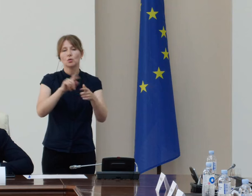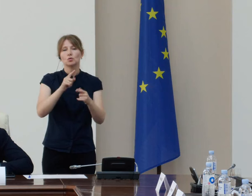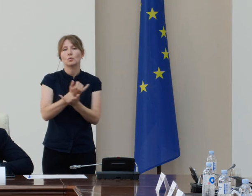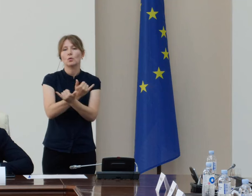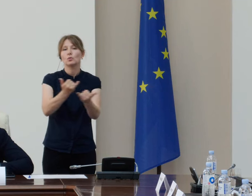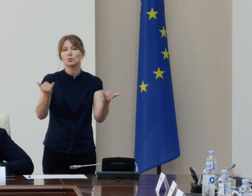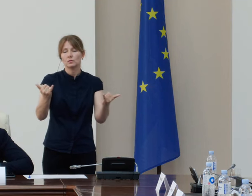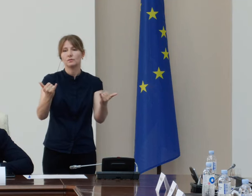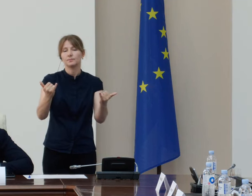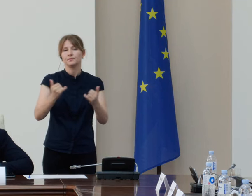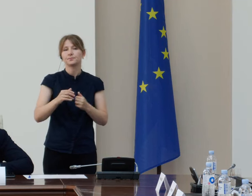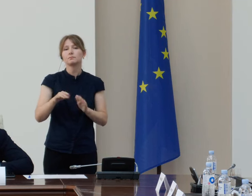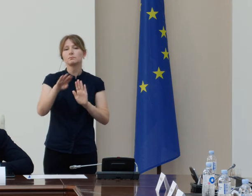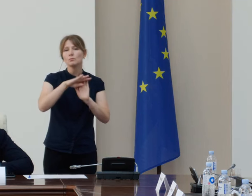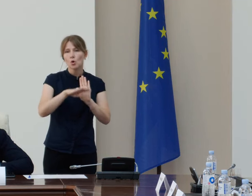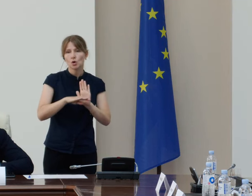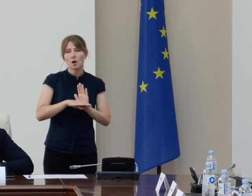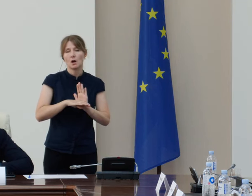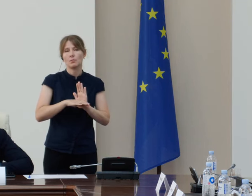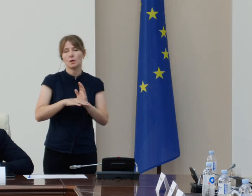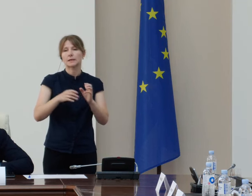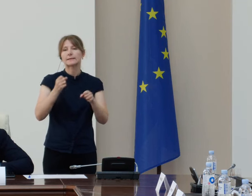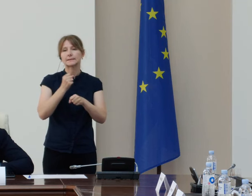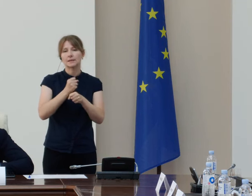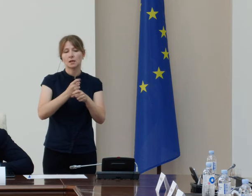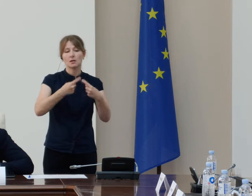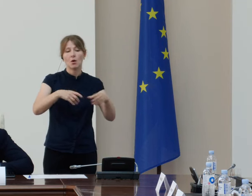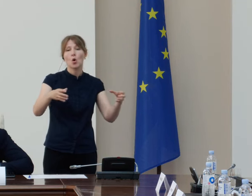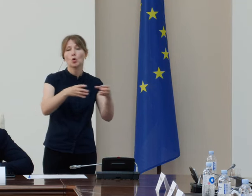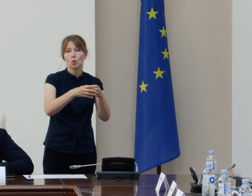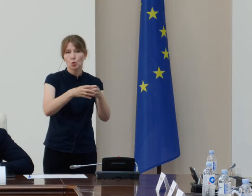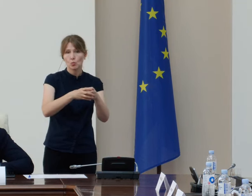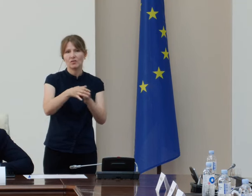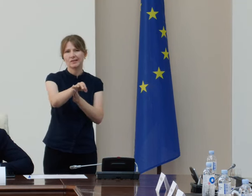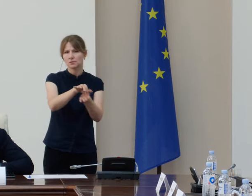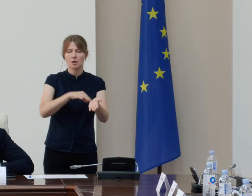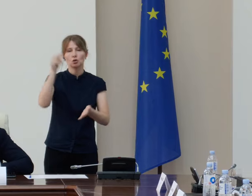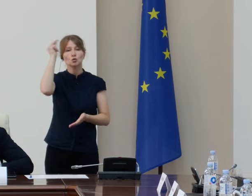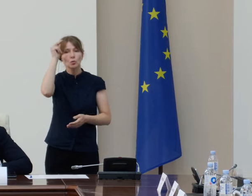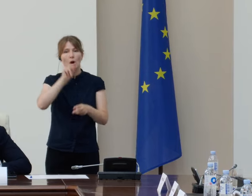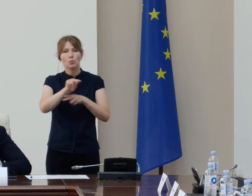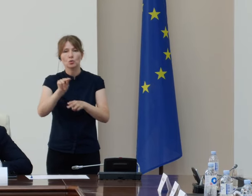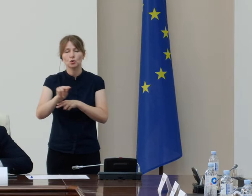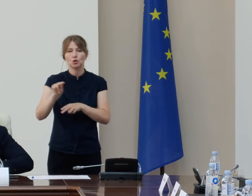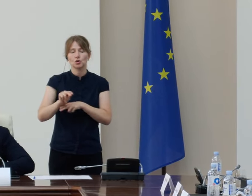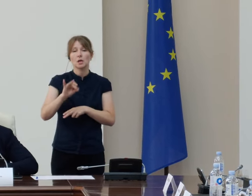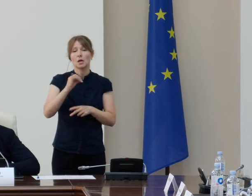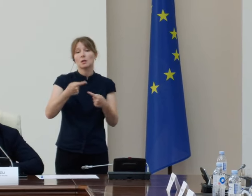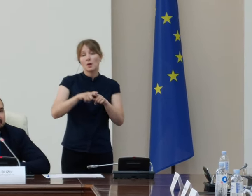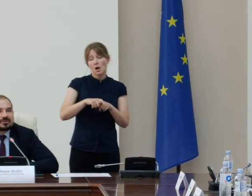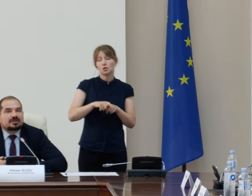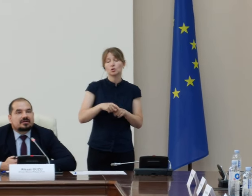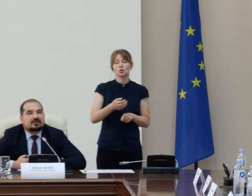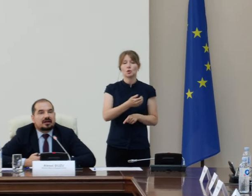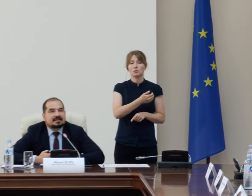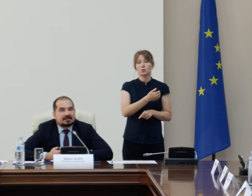oferi programe de formare profesională imediată pentru colegii noștri. Totodată, să ne asigurăm că